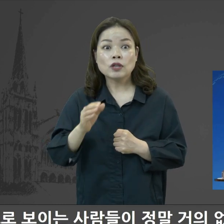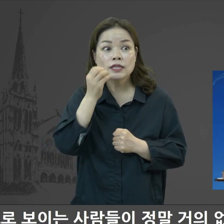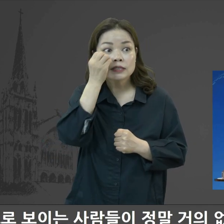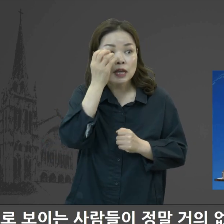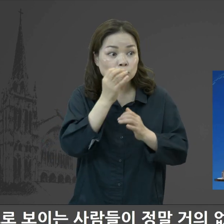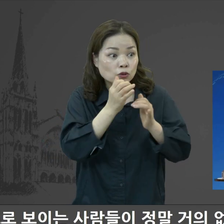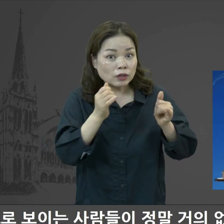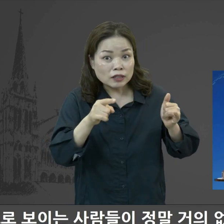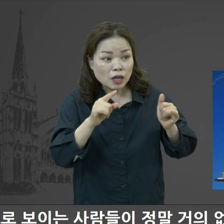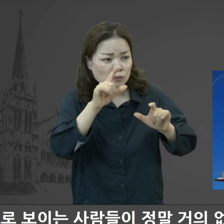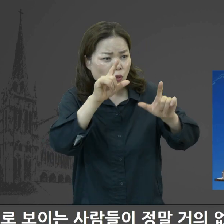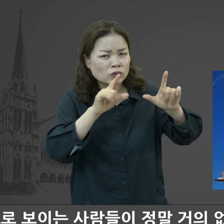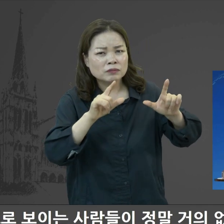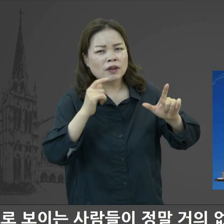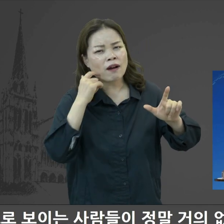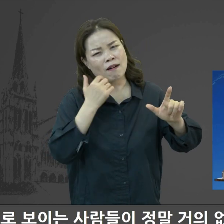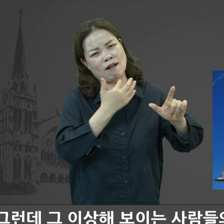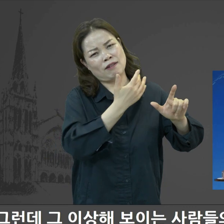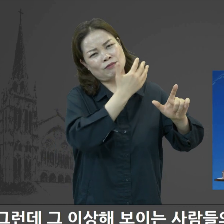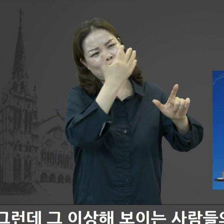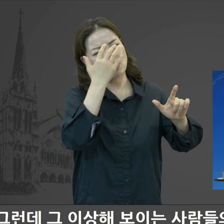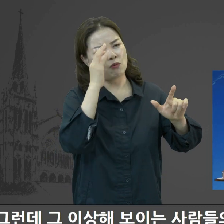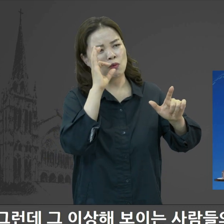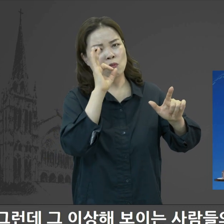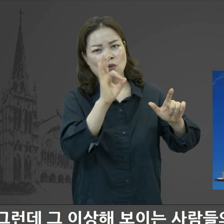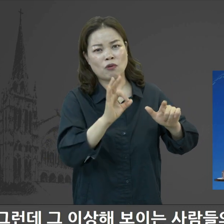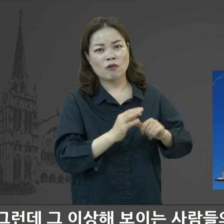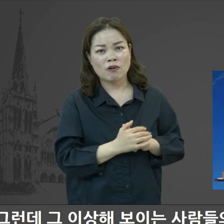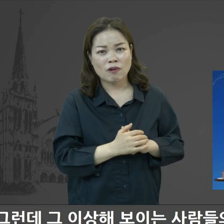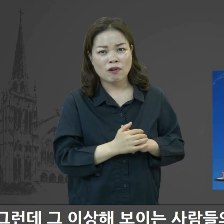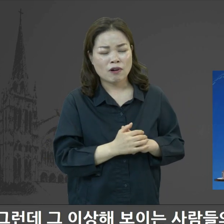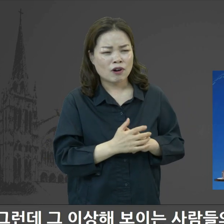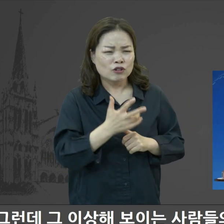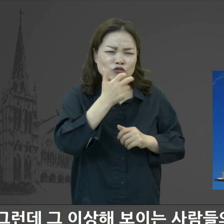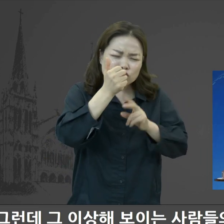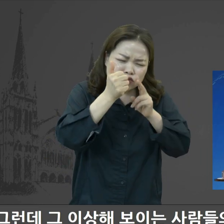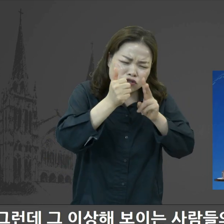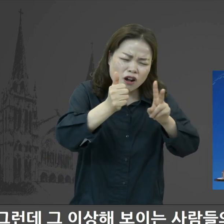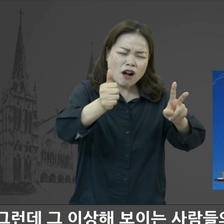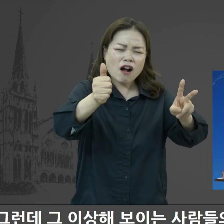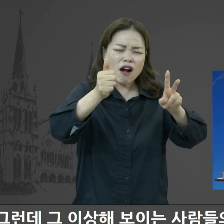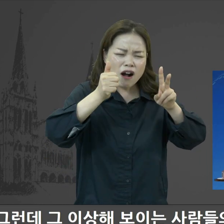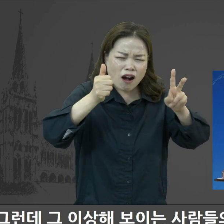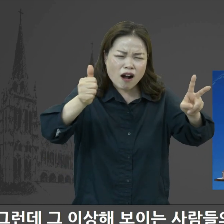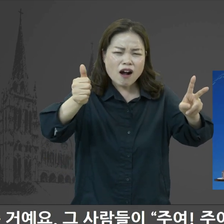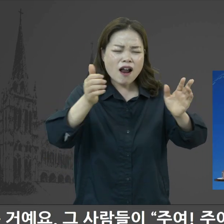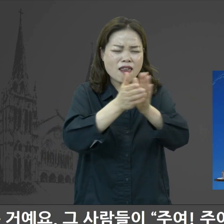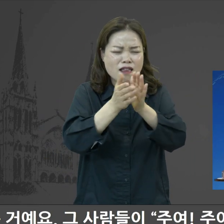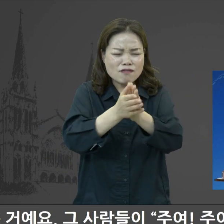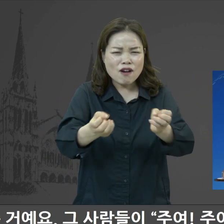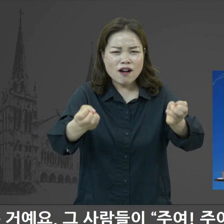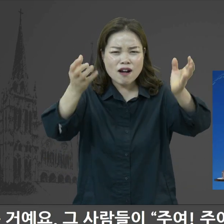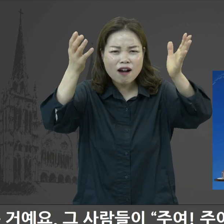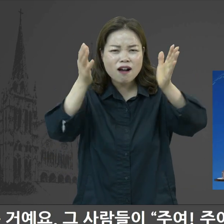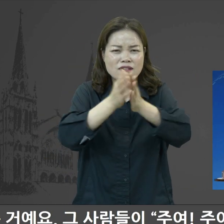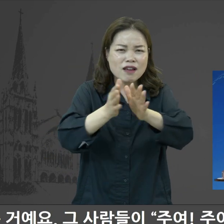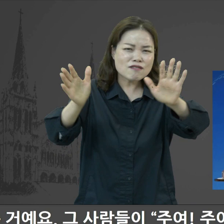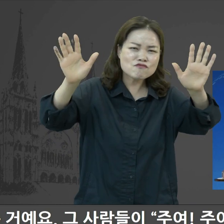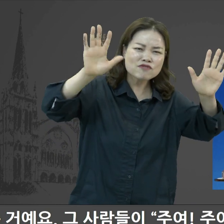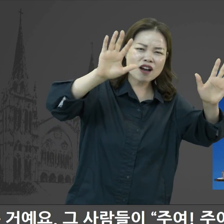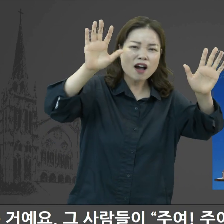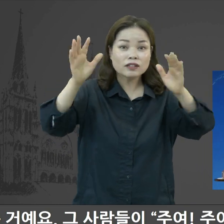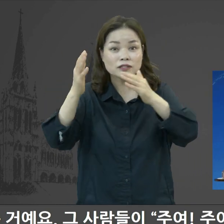이상해 보이는 사람들의 모습이 그렇게 아름다워 보이는 거예요. 그 사람들이 주여 주여 하고 막 할렐루야 할렐루야 이러는데요,